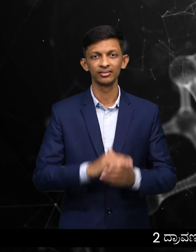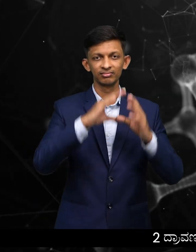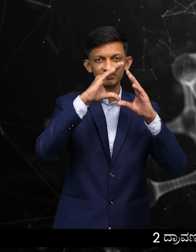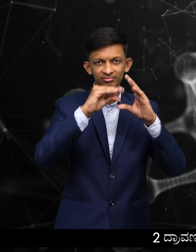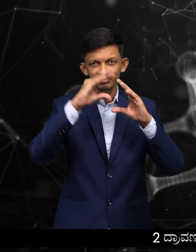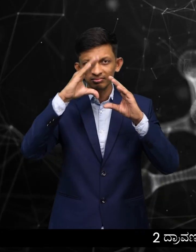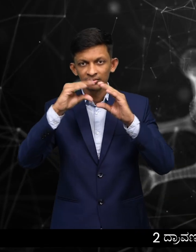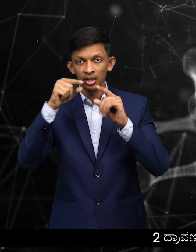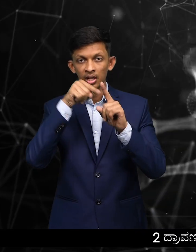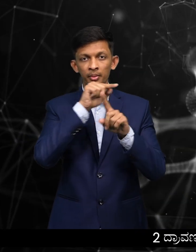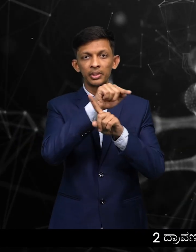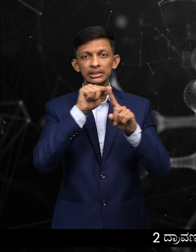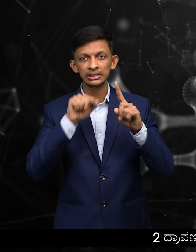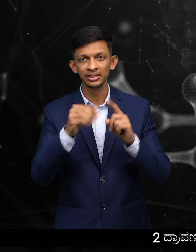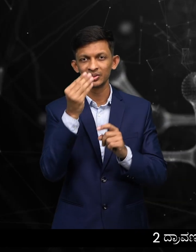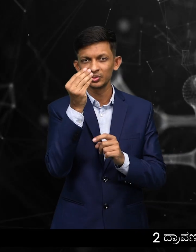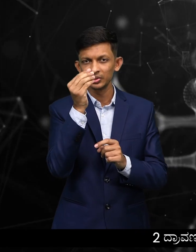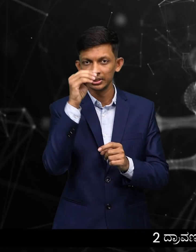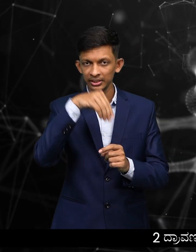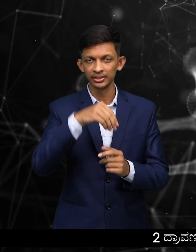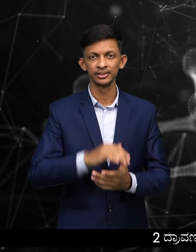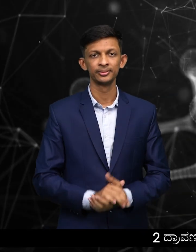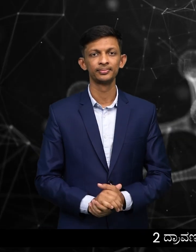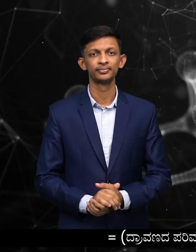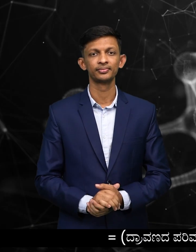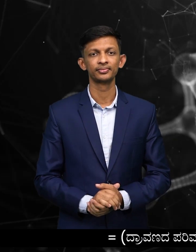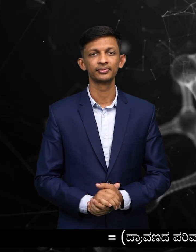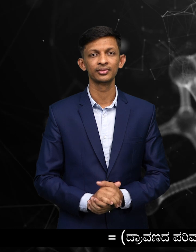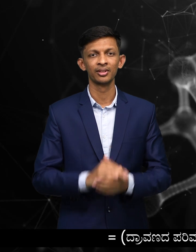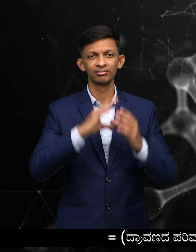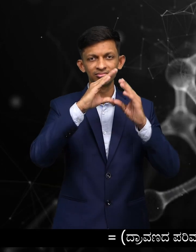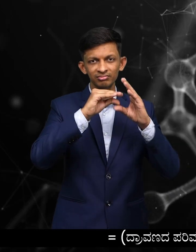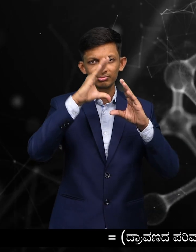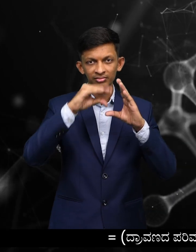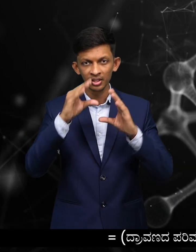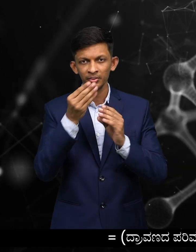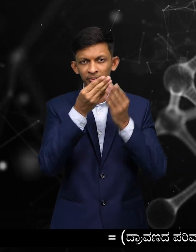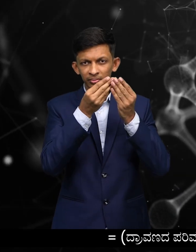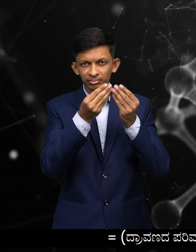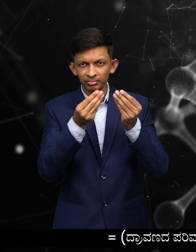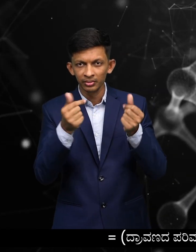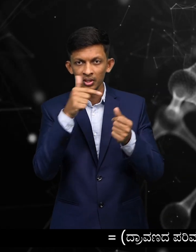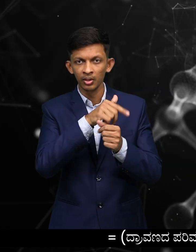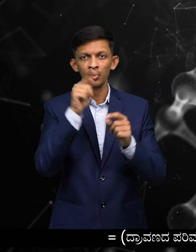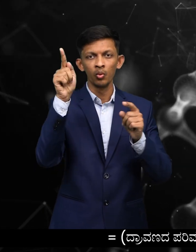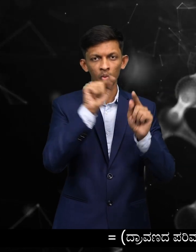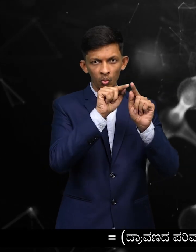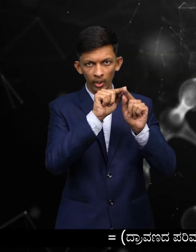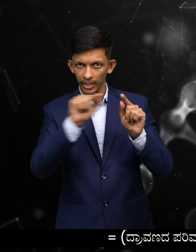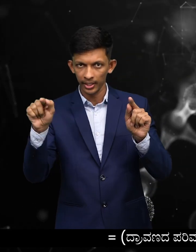ದ್ರಾವಣದ ಪರಿಣಾಮದ ಶೇಕಡಾವಾರು, ದ್ರಾವಣದ ಪರಿಣಾಮ ಡಿವೈಡೆಡ್ ಬೈ